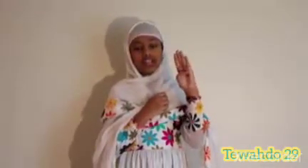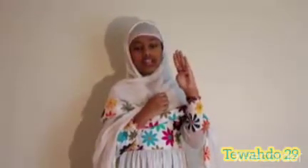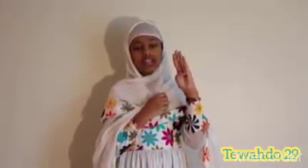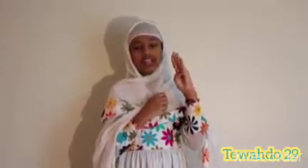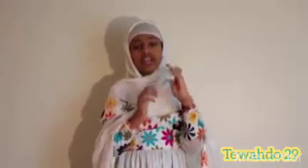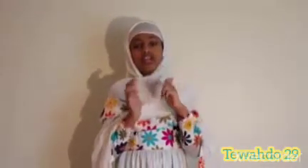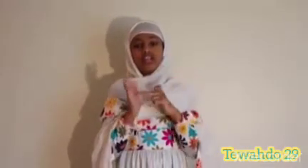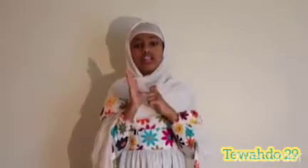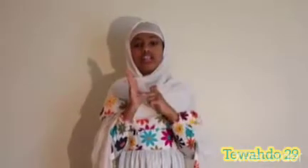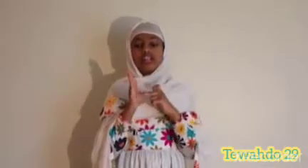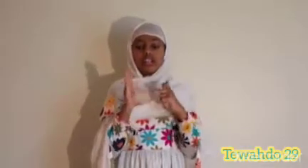ቤተልሔም